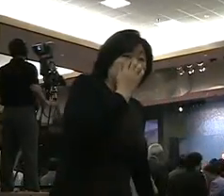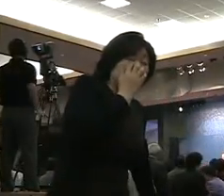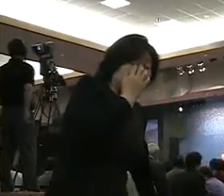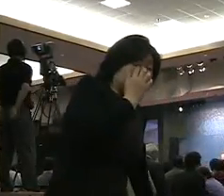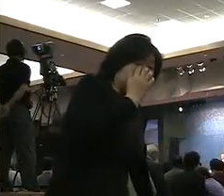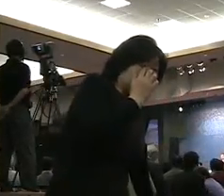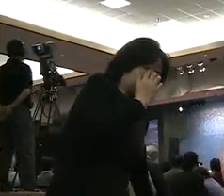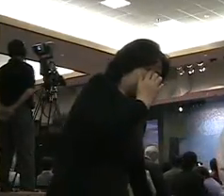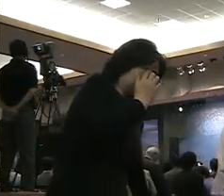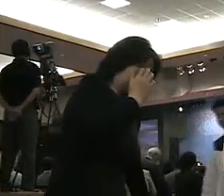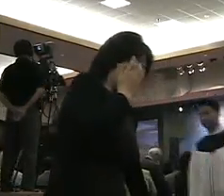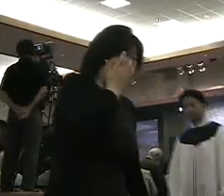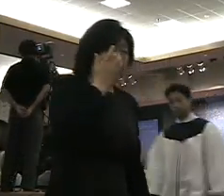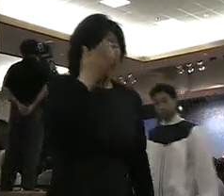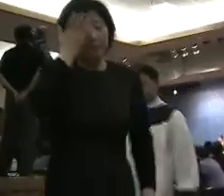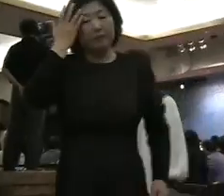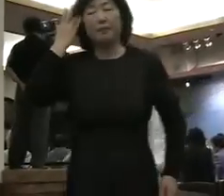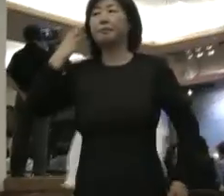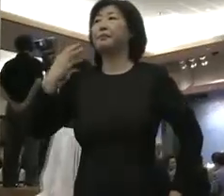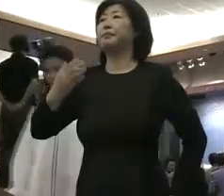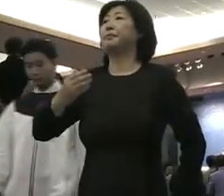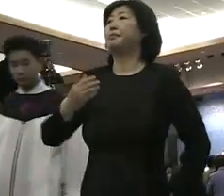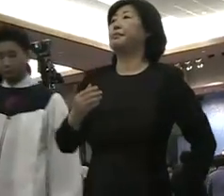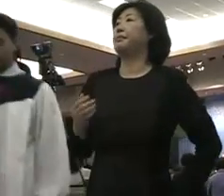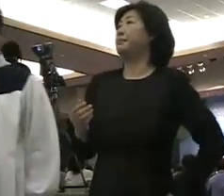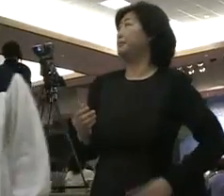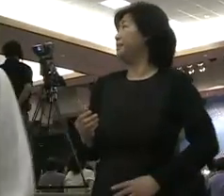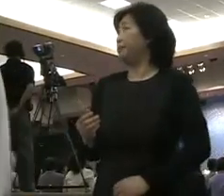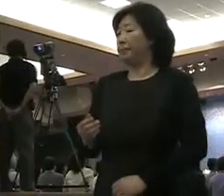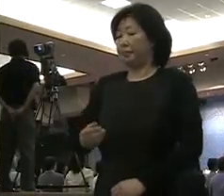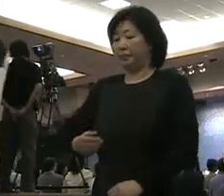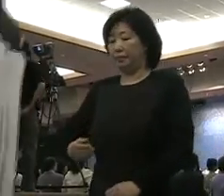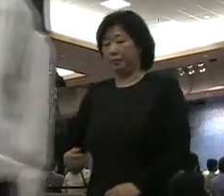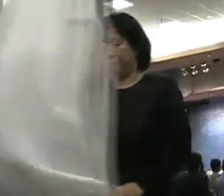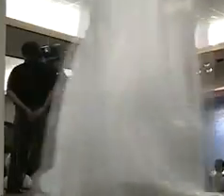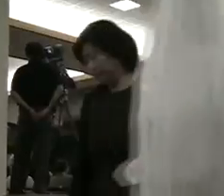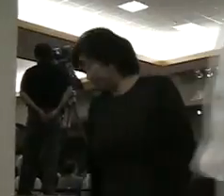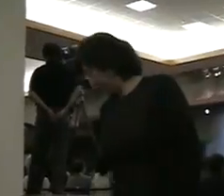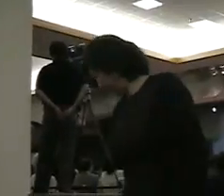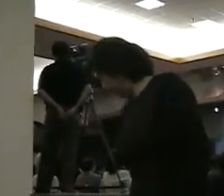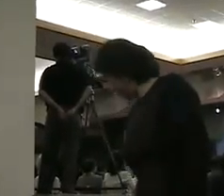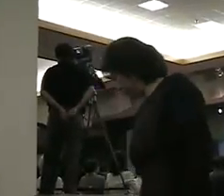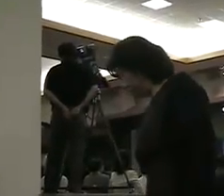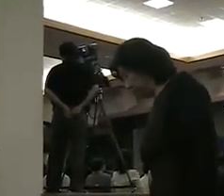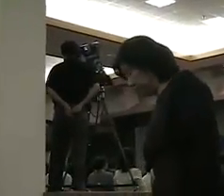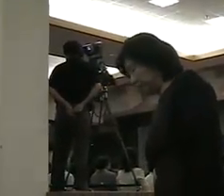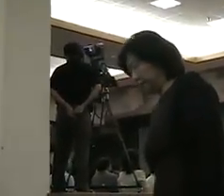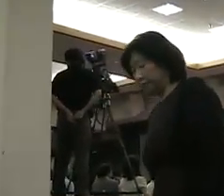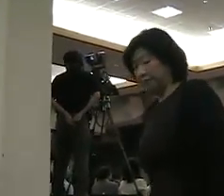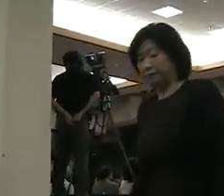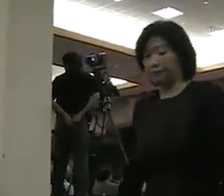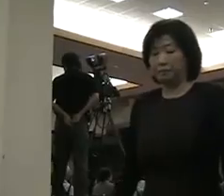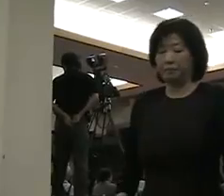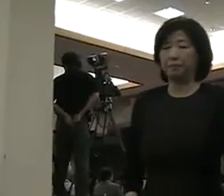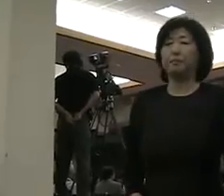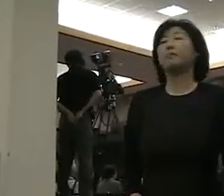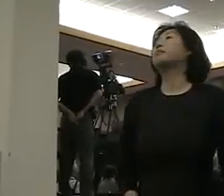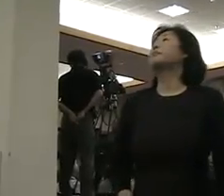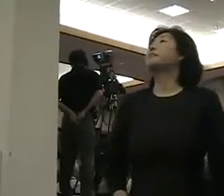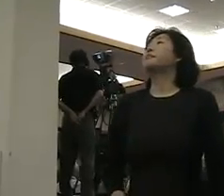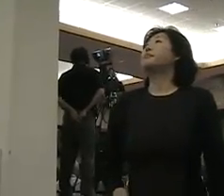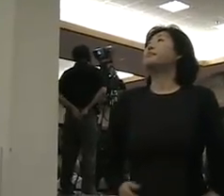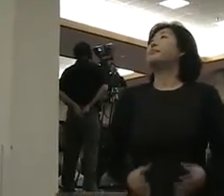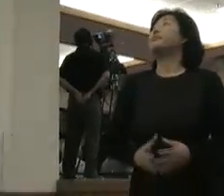마지막 찬양으로 부흥을 사모하는 찬양 드리겠습니다. 오소서 진리의 성령님, 이 땅 흔들며 임하소서.